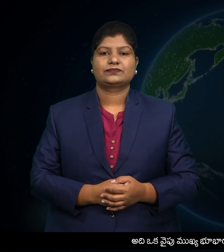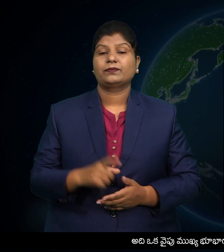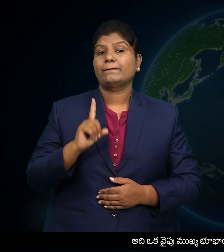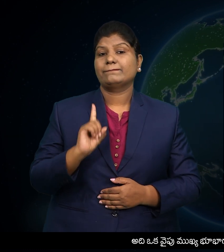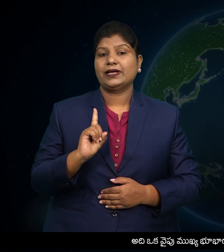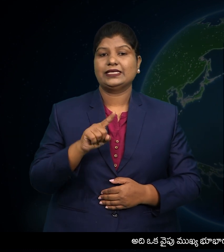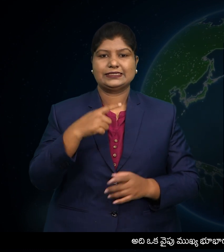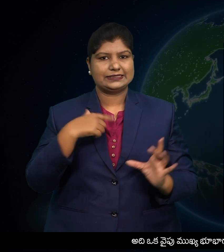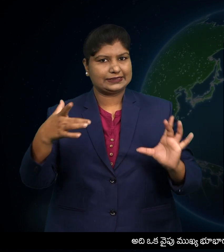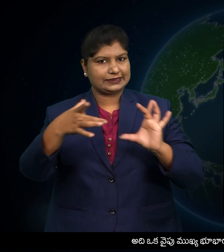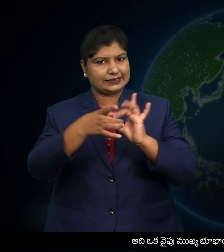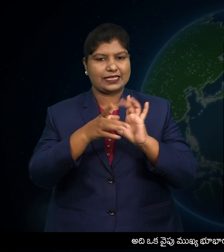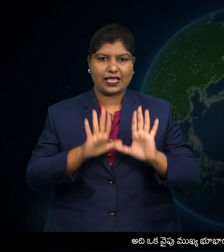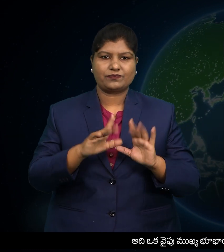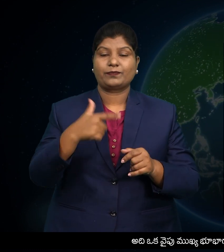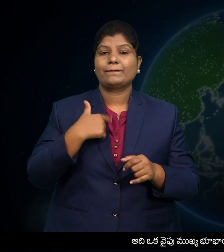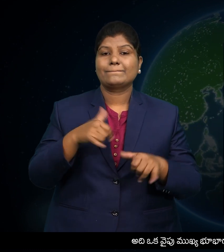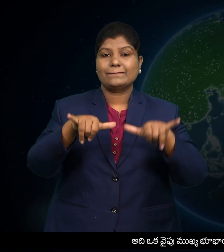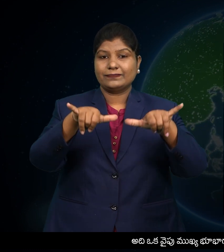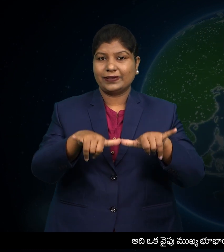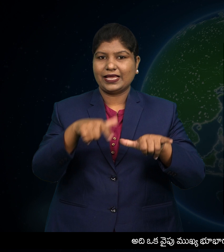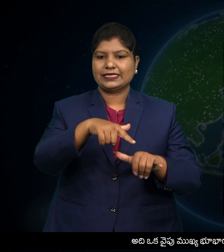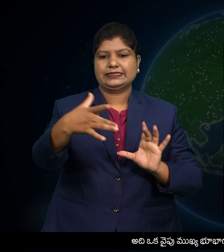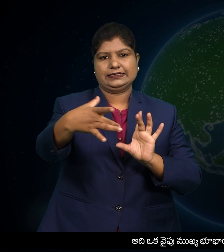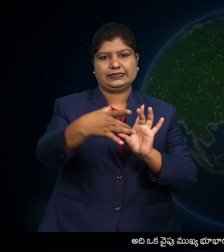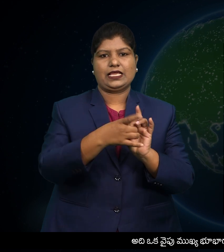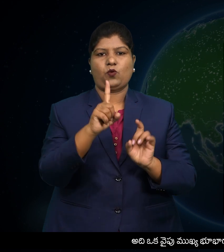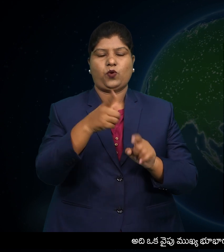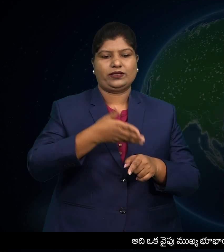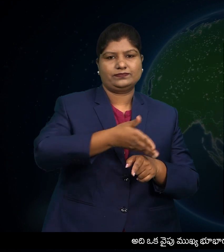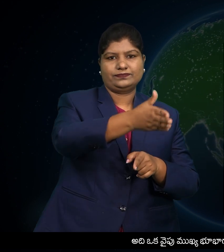ముఖ్య భూభాగానికి సంధింపబడి ఉన్న చిన్న భూభాగం.